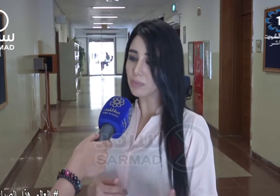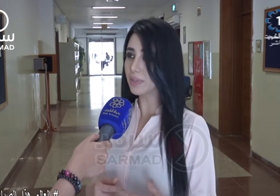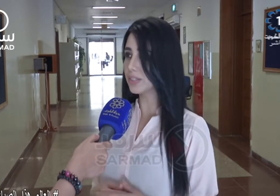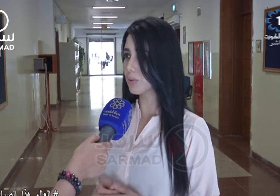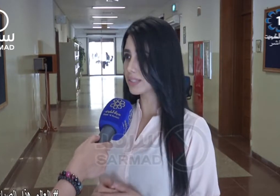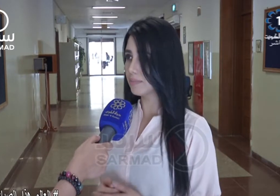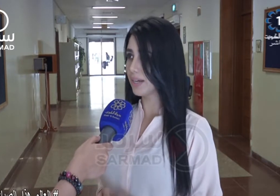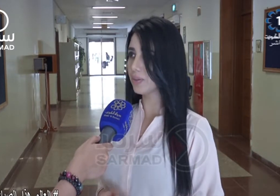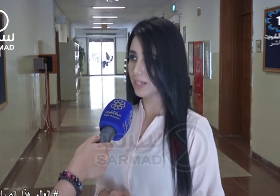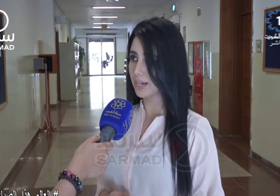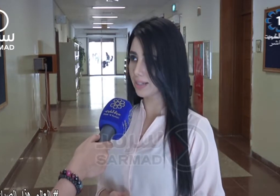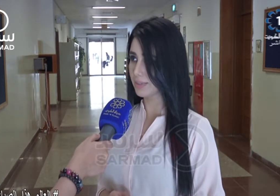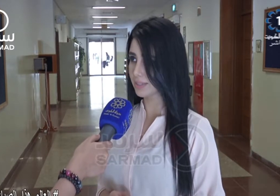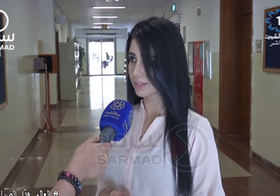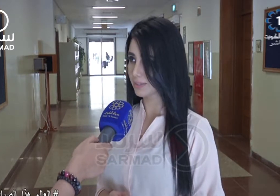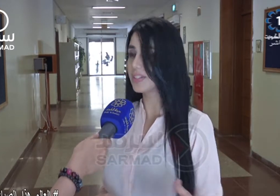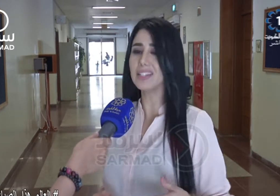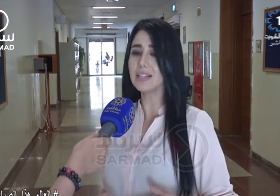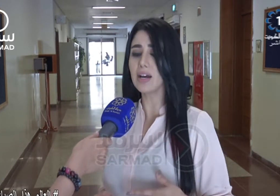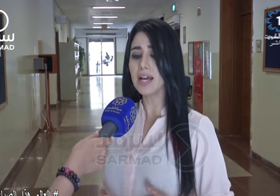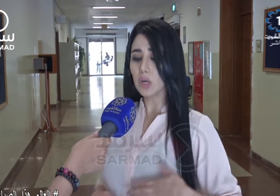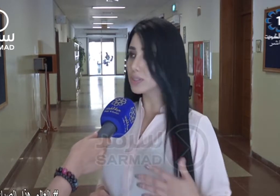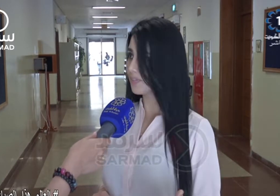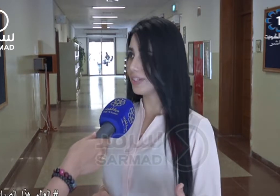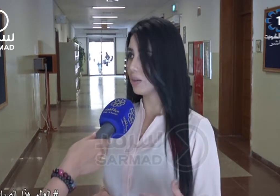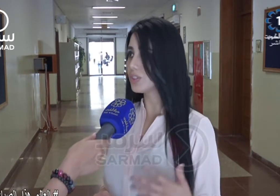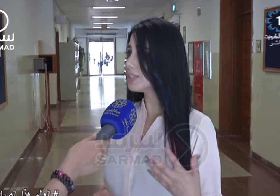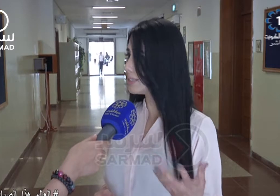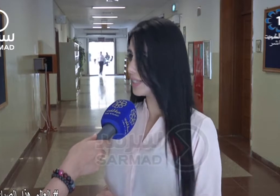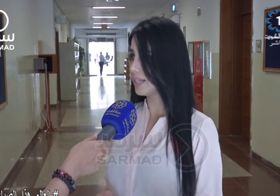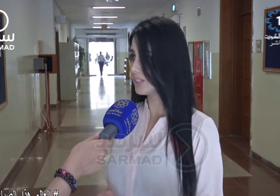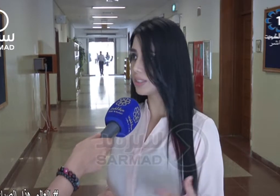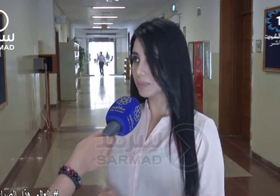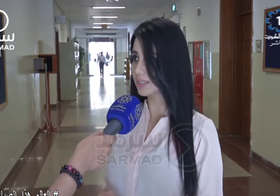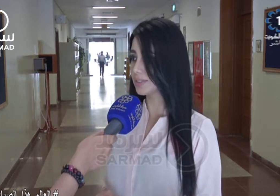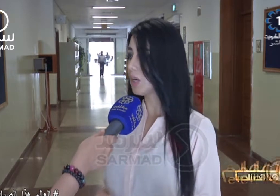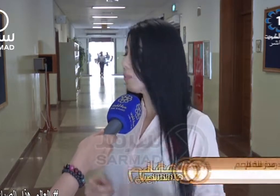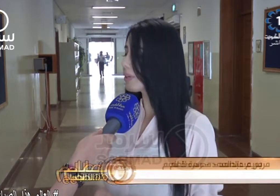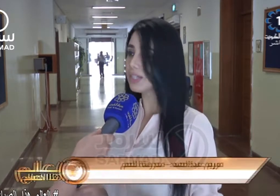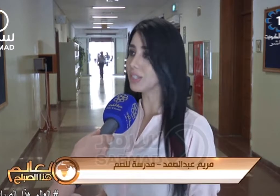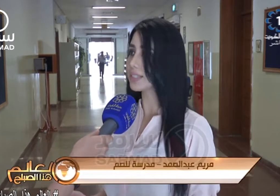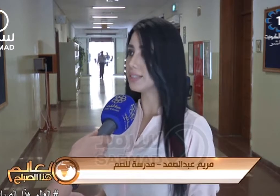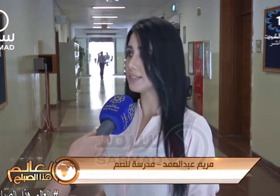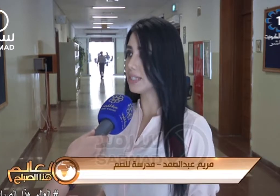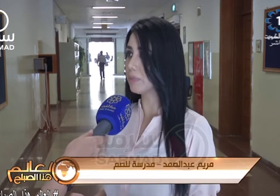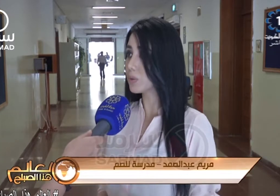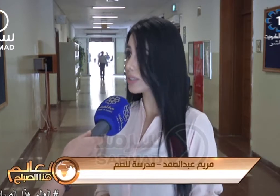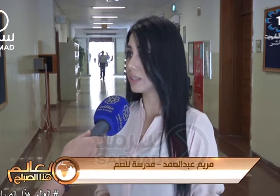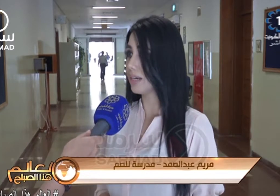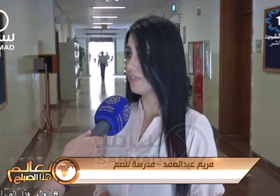ممكن نتواصل مع ذوي الإعاقة البصرية. ترى هي لغة وصفية وجدا سهلة جدا بسيطة، ممكن أي شخص عادي يتعلمها ويتواصل مع الفئة